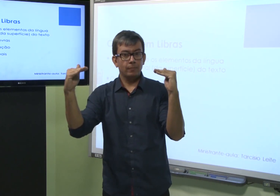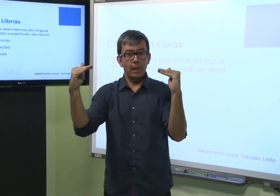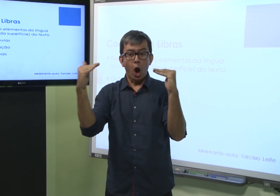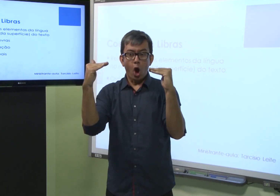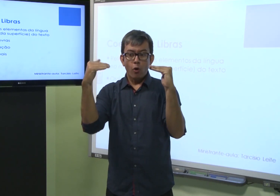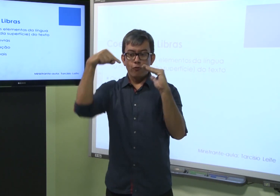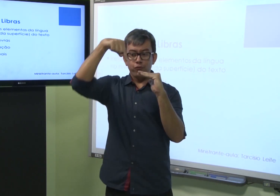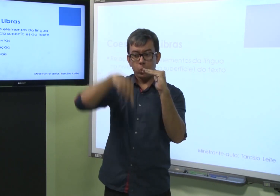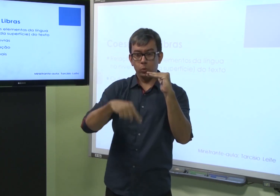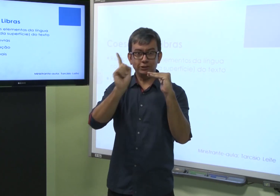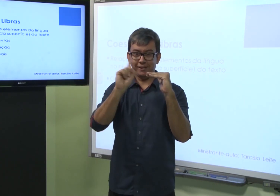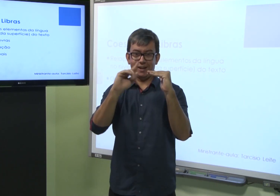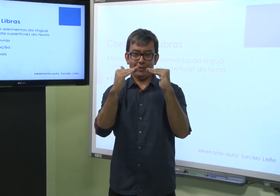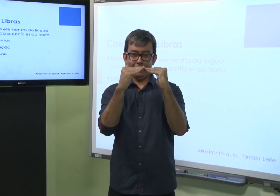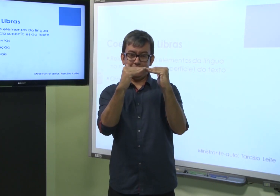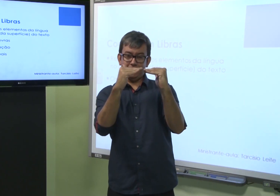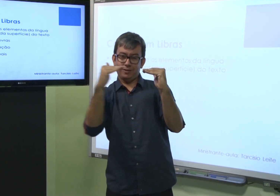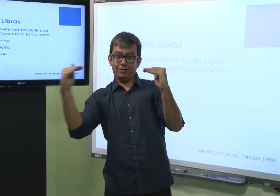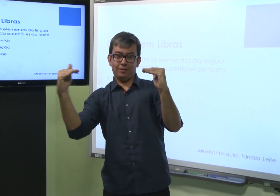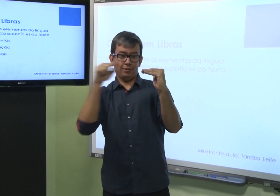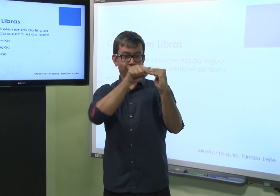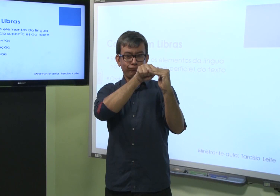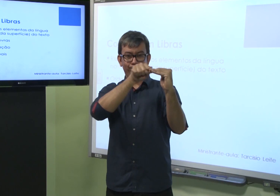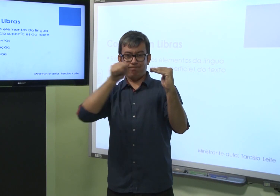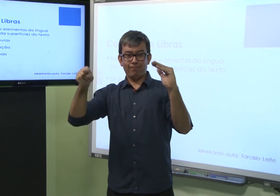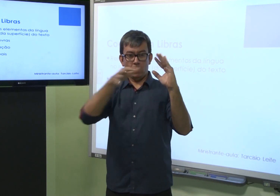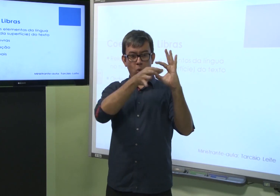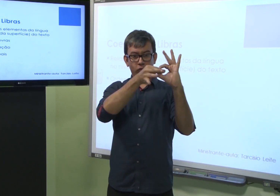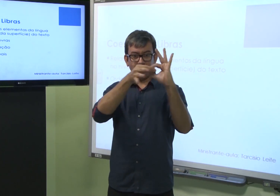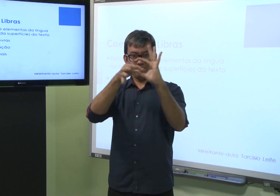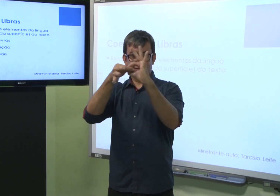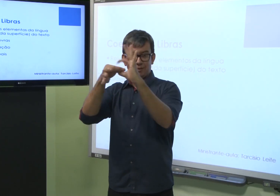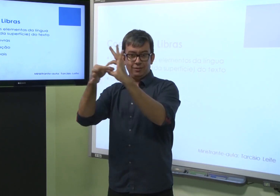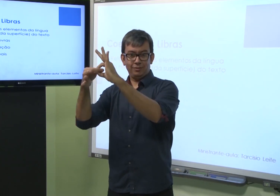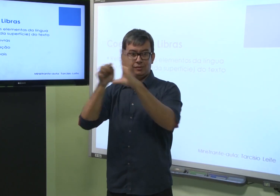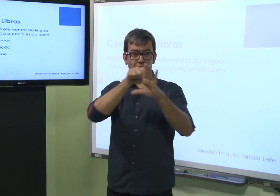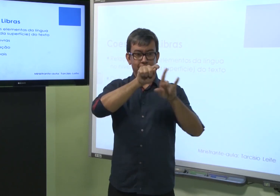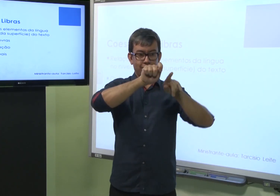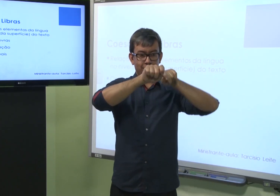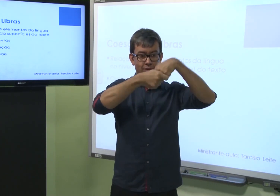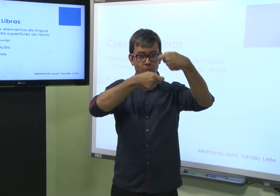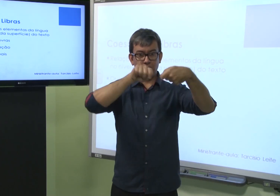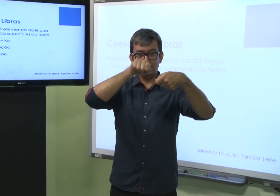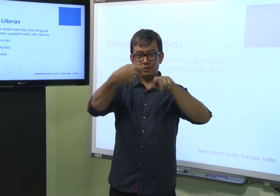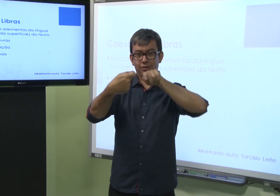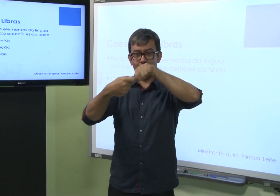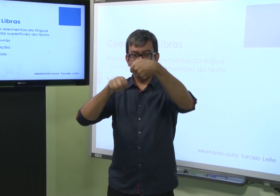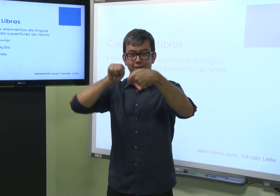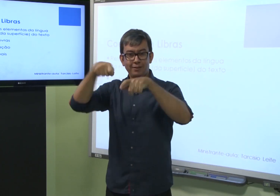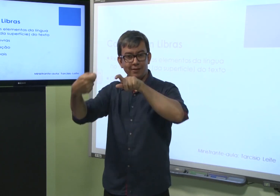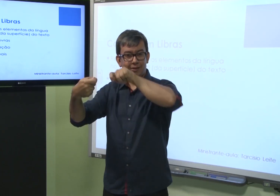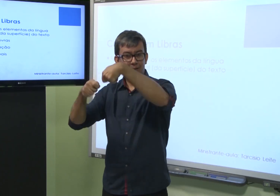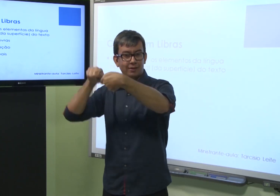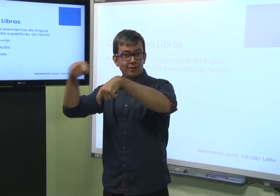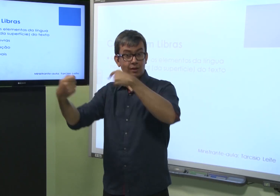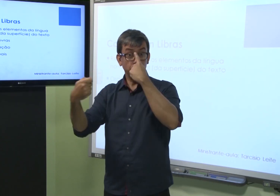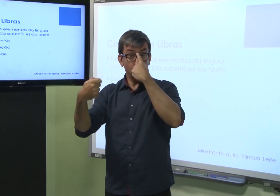Então, a língua de sinais, quando você está sinalizando, você precisa ter